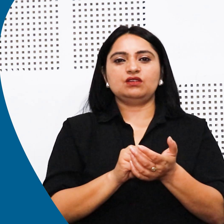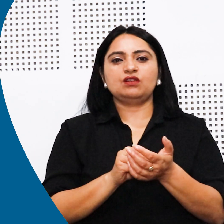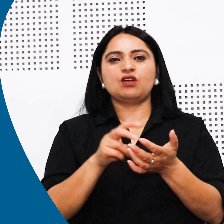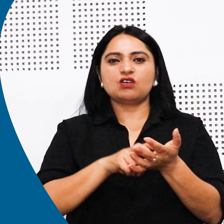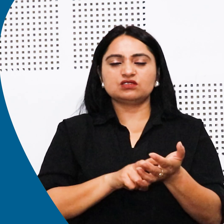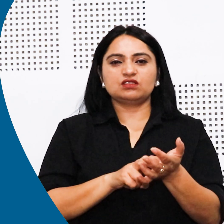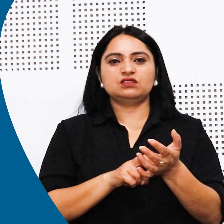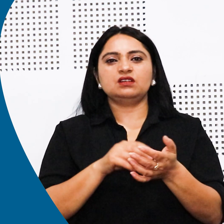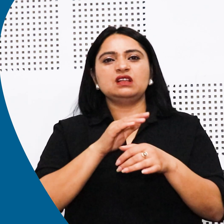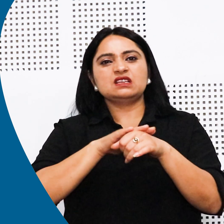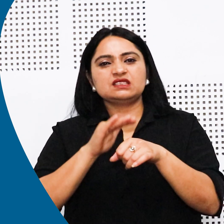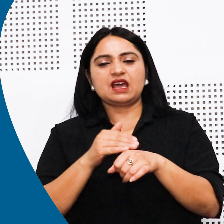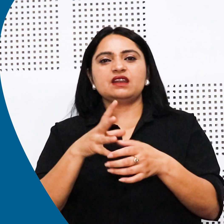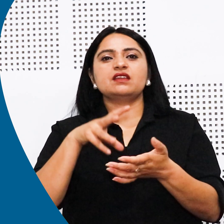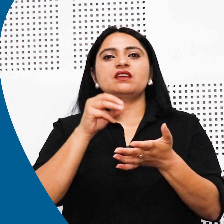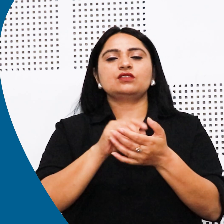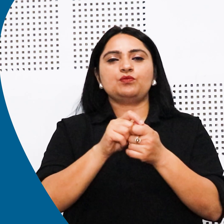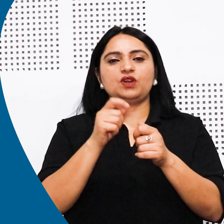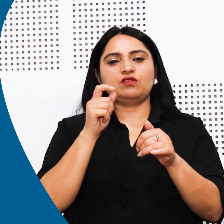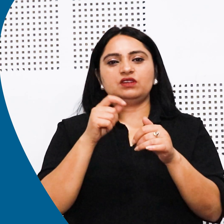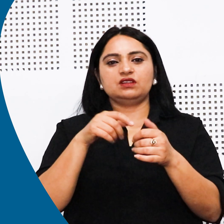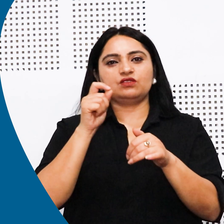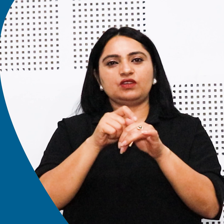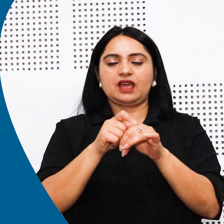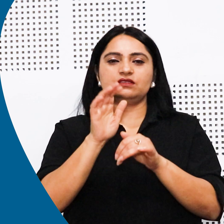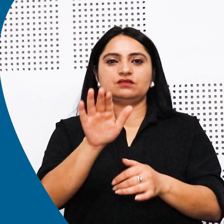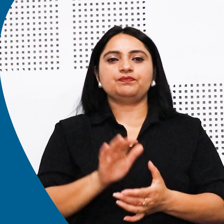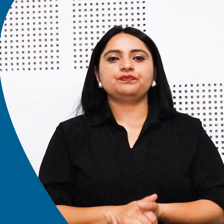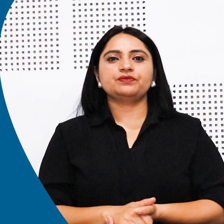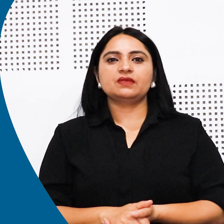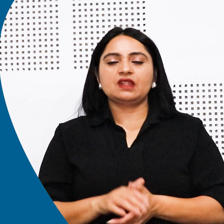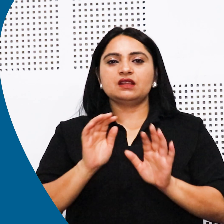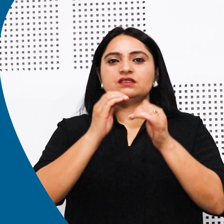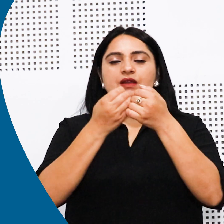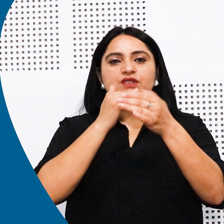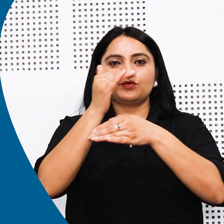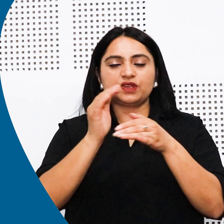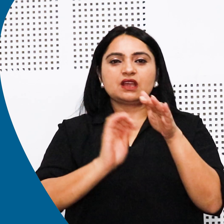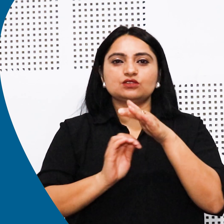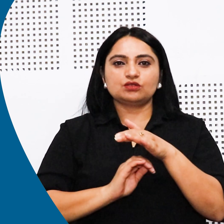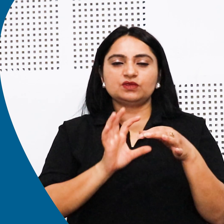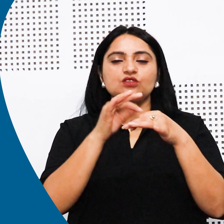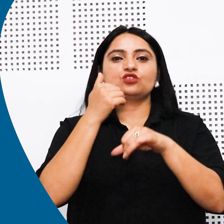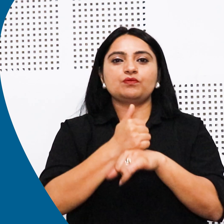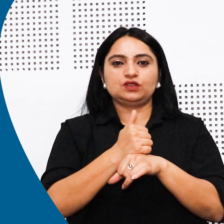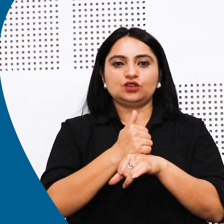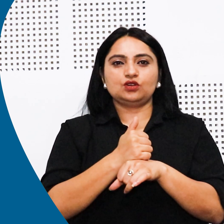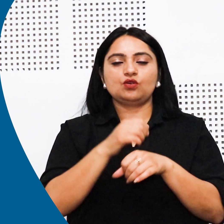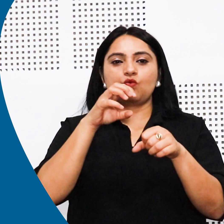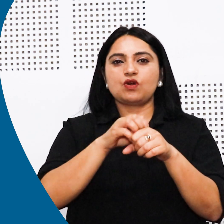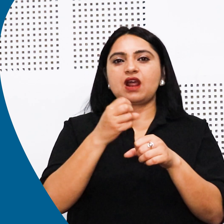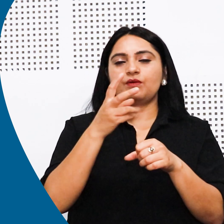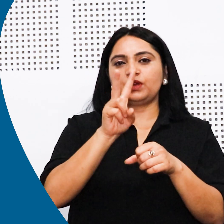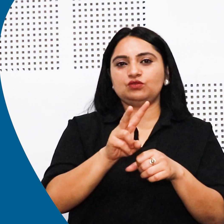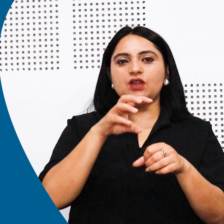स्याहार केन्द्र निर्माण लगायतका काम गर्ने तयारी पालिकाको छ। सामाजिक विकास समिति संयोजक एवं वडा नम्बर 2